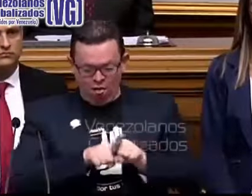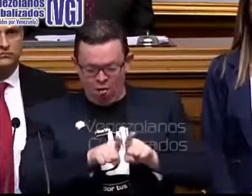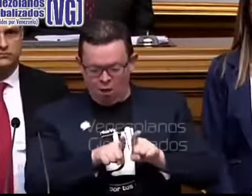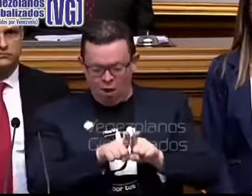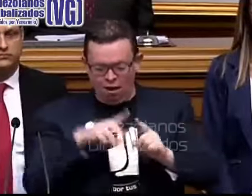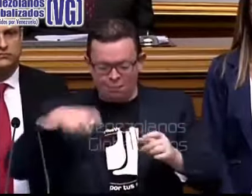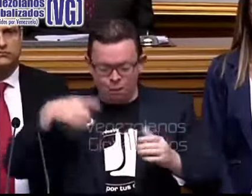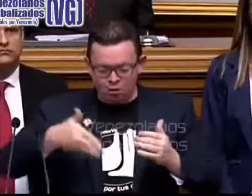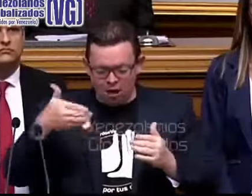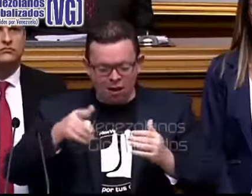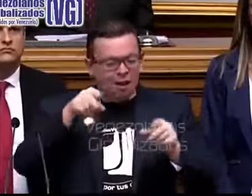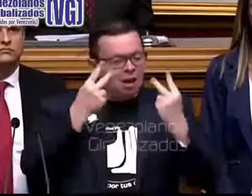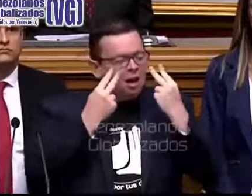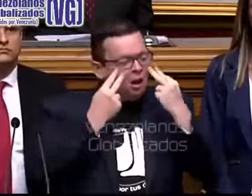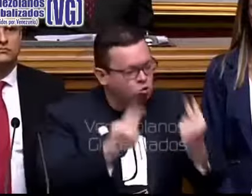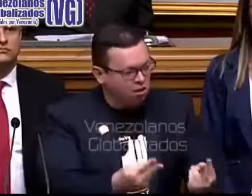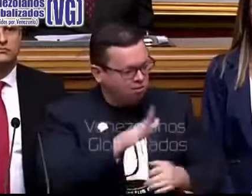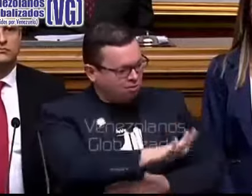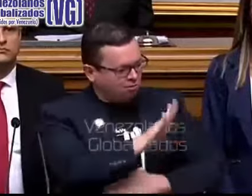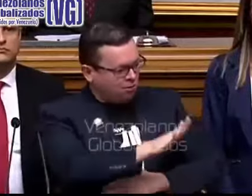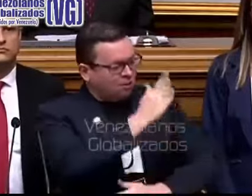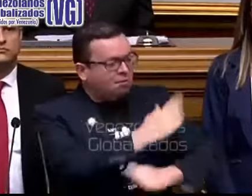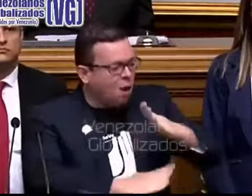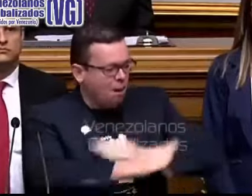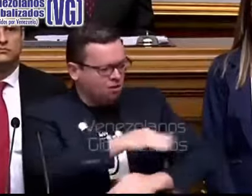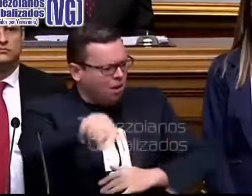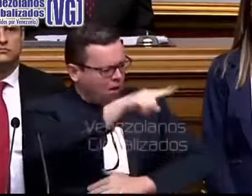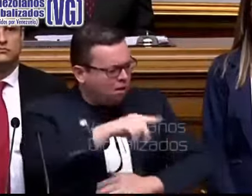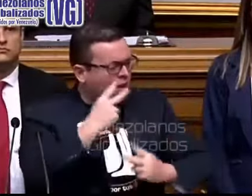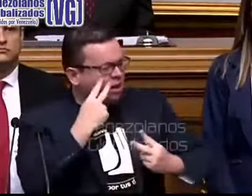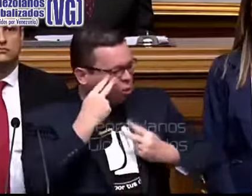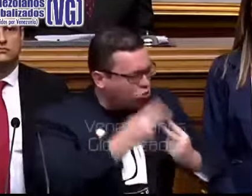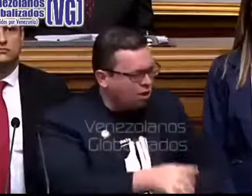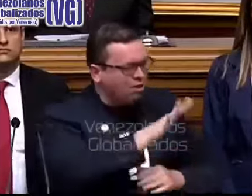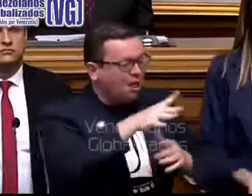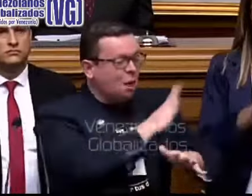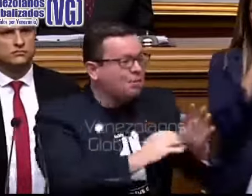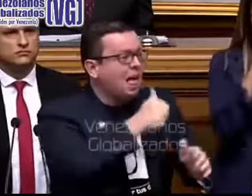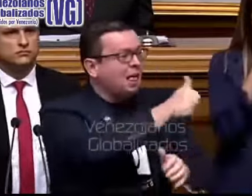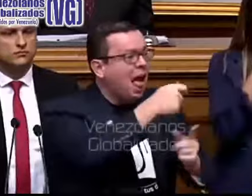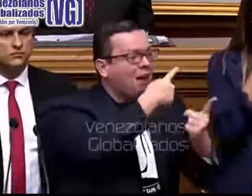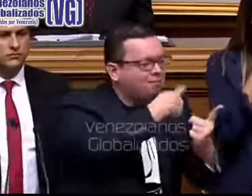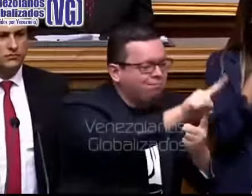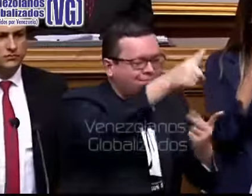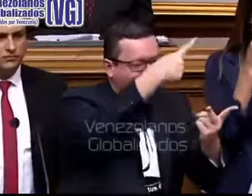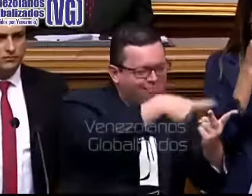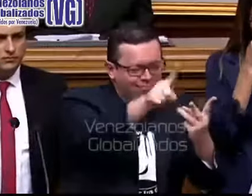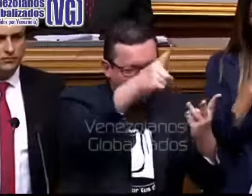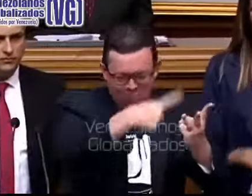Hemos venido acá mostrando la importancia de que se reconozcan las personas con discapacidad y que cada